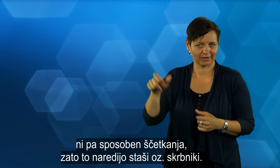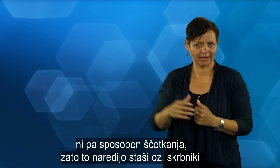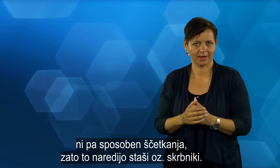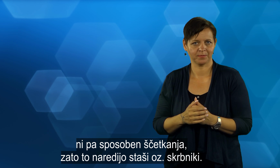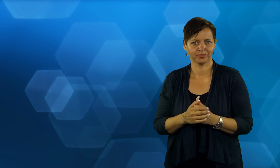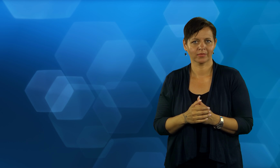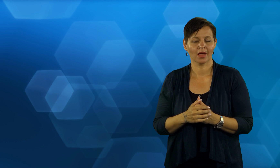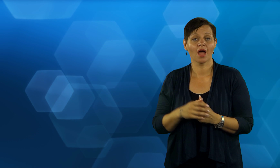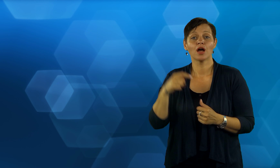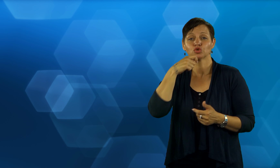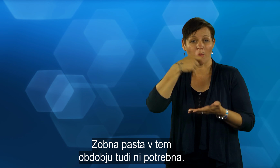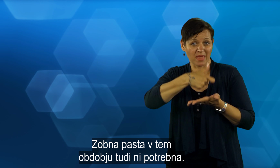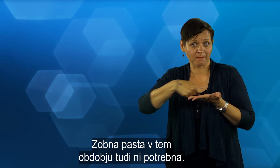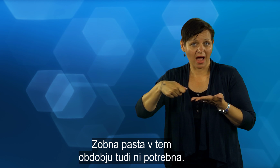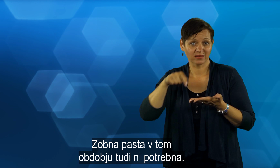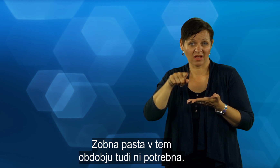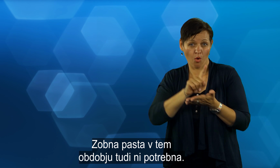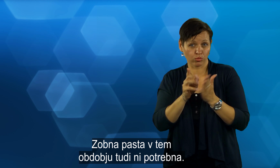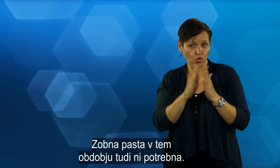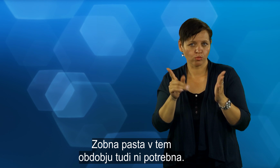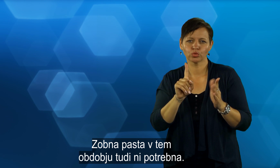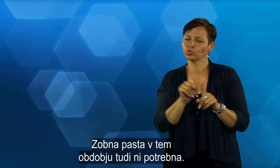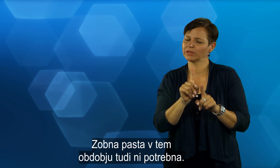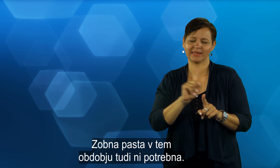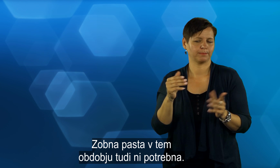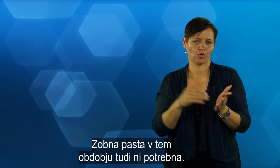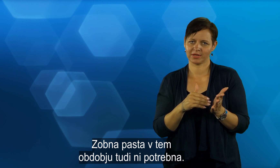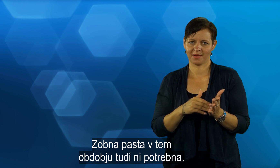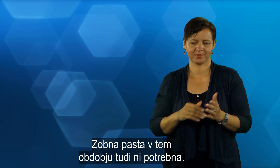skrbniki. Zobna pasta v tem obdobju tudi ni potrebna.